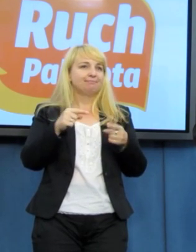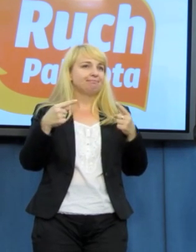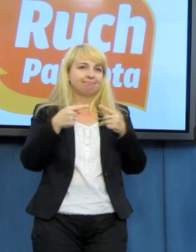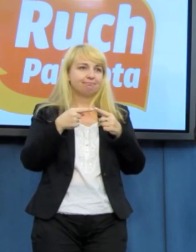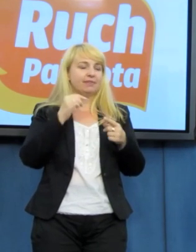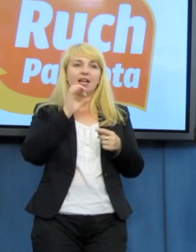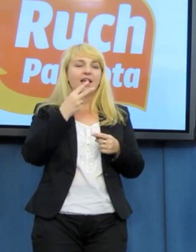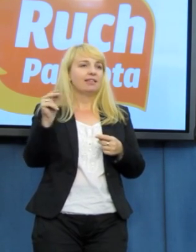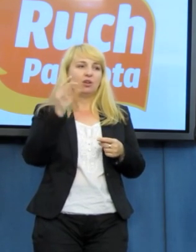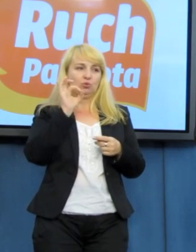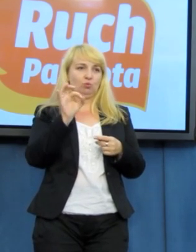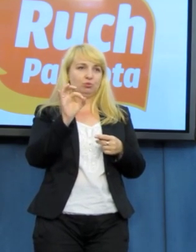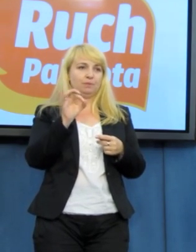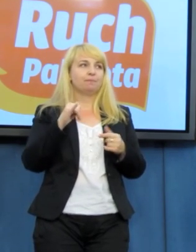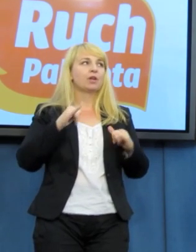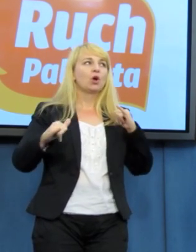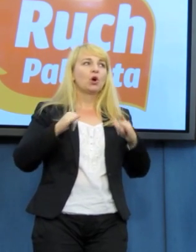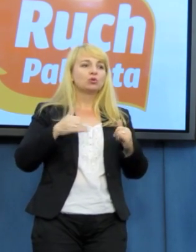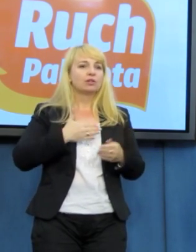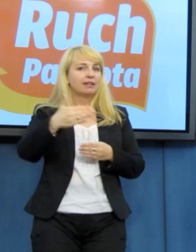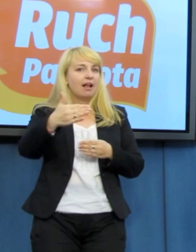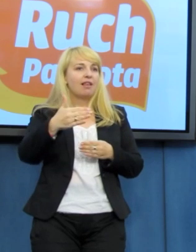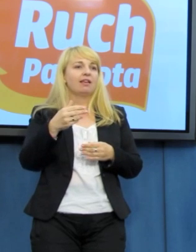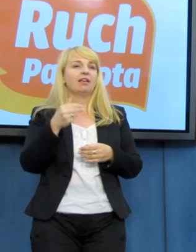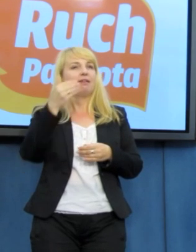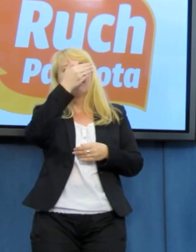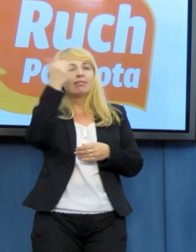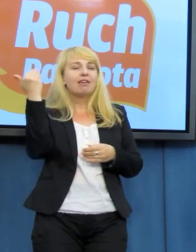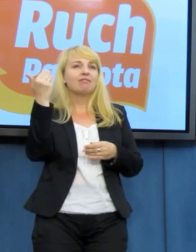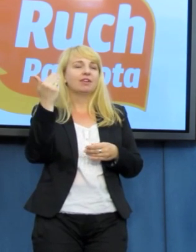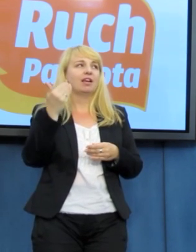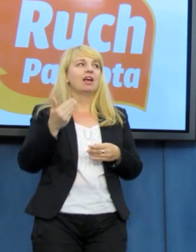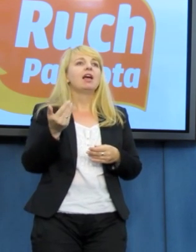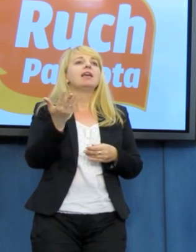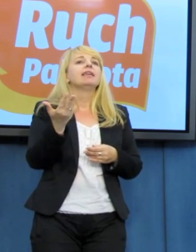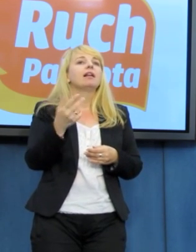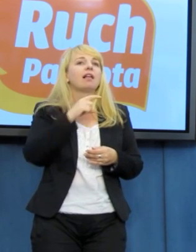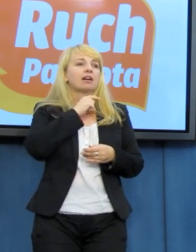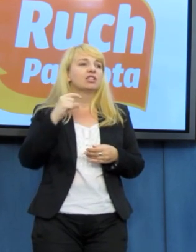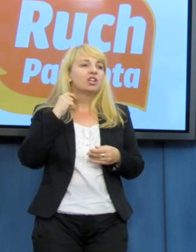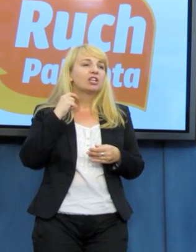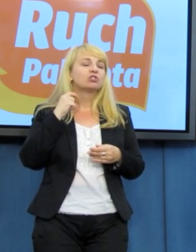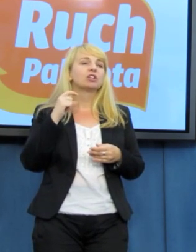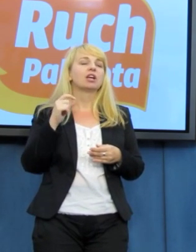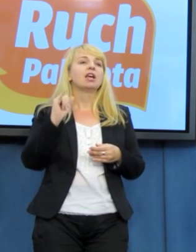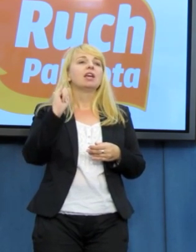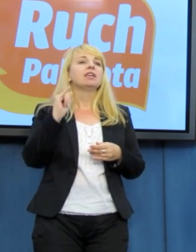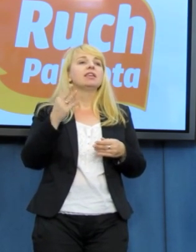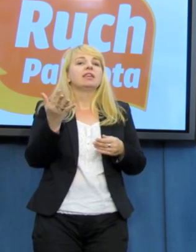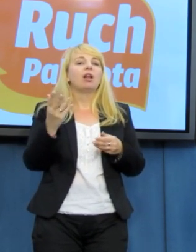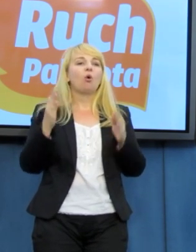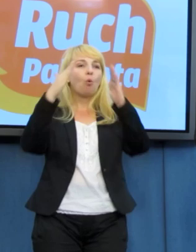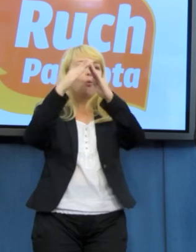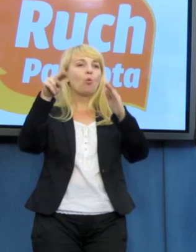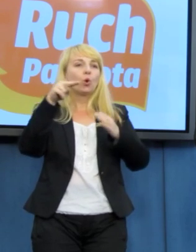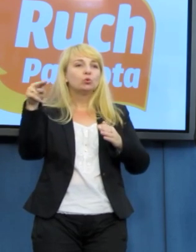Tak więc po pierwsze, rząd nadal nie ma pojęcia, za ilu duchownych i jakich kościołów opłaca w całości